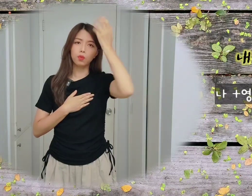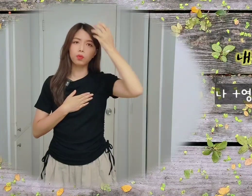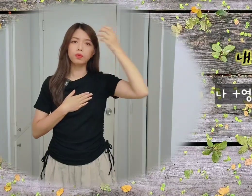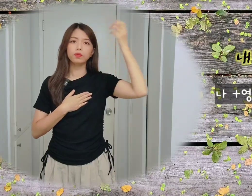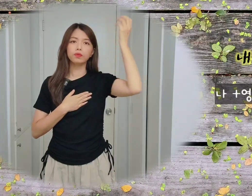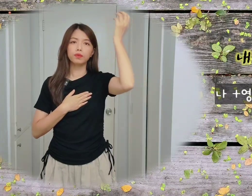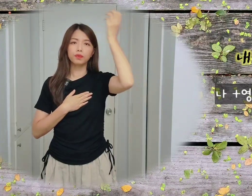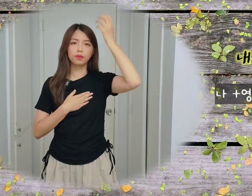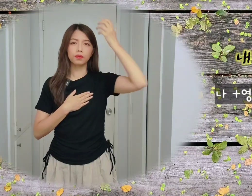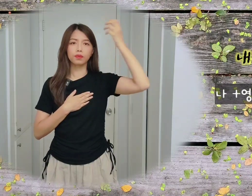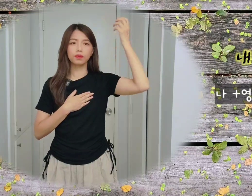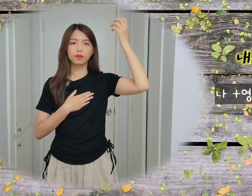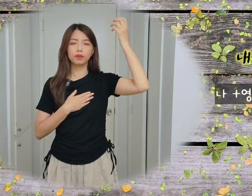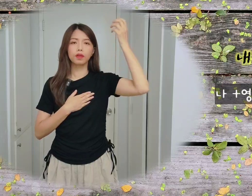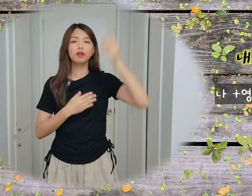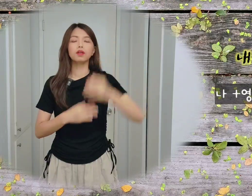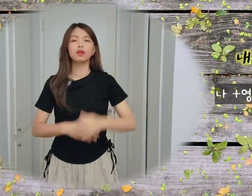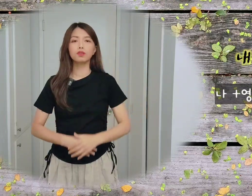영혼